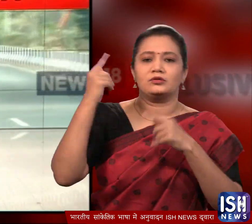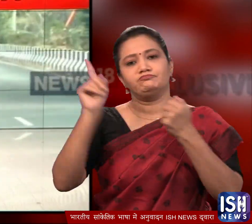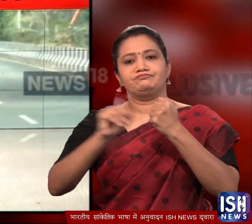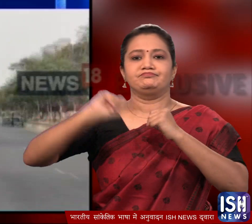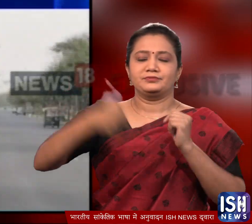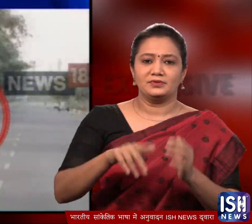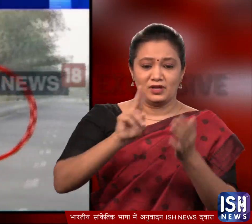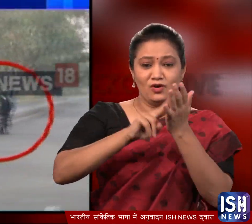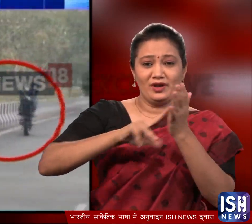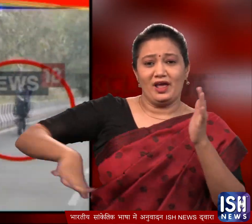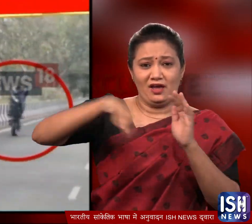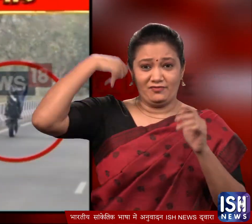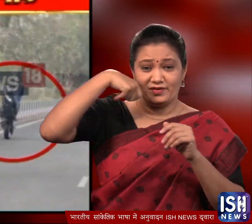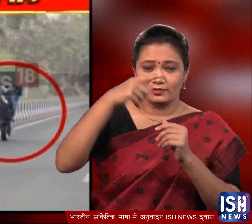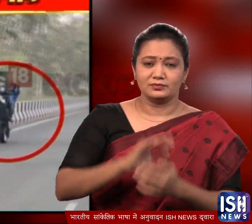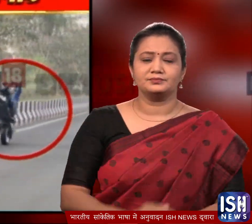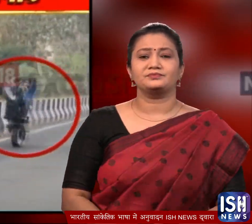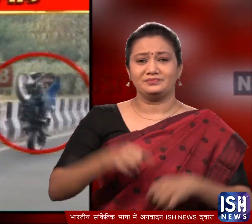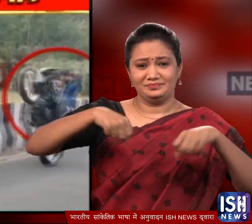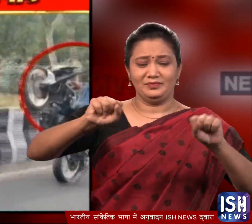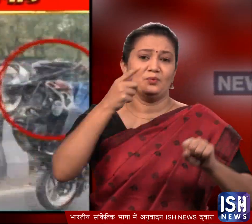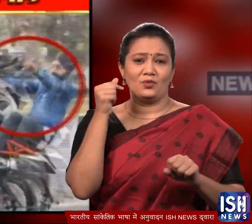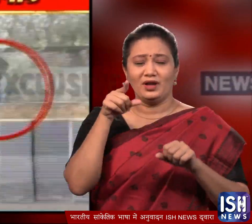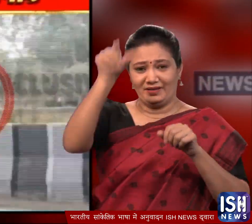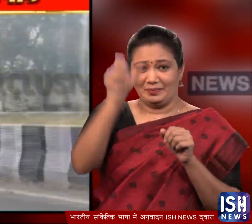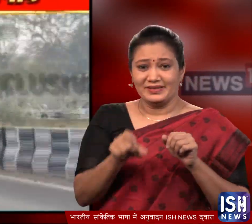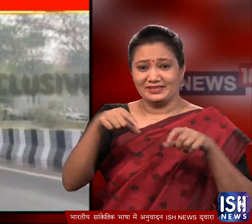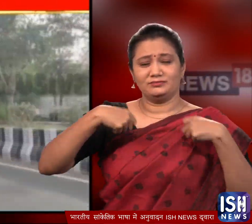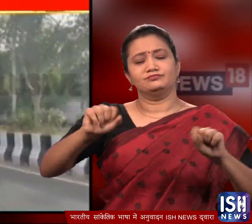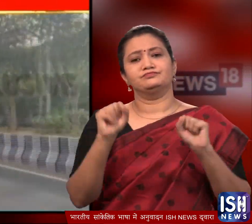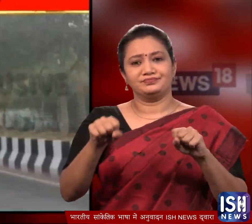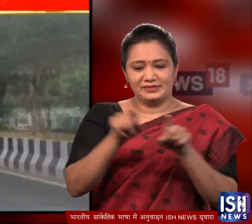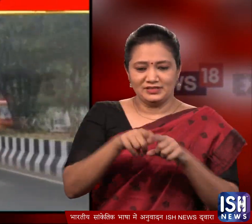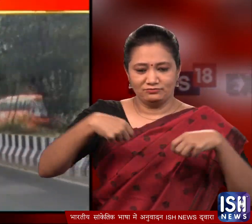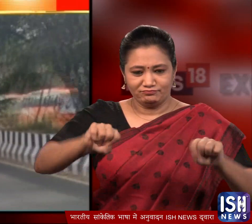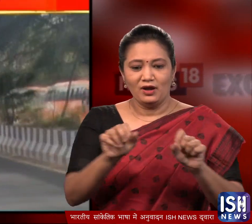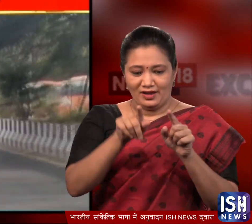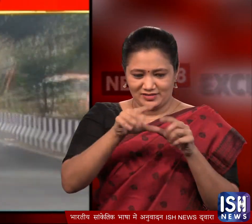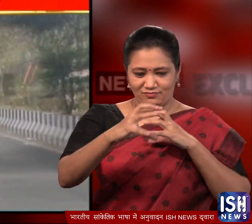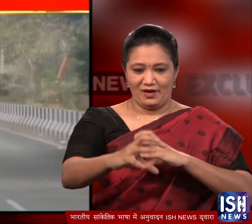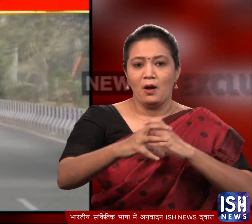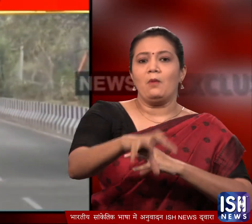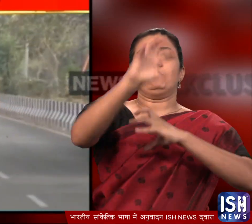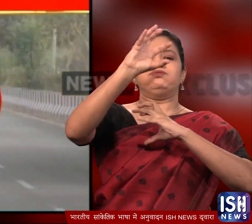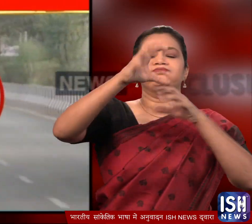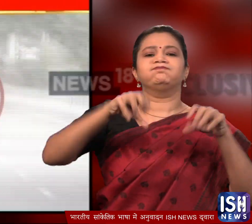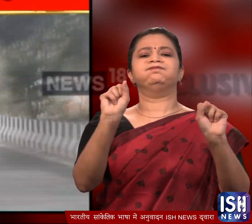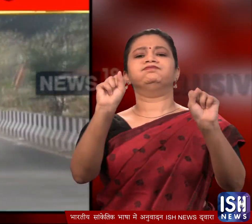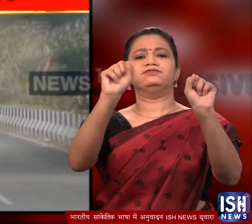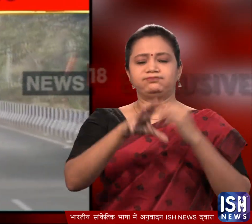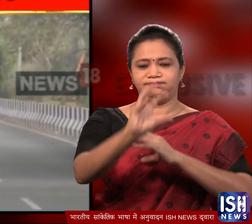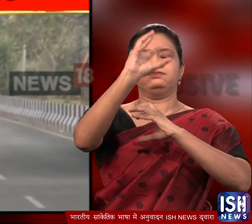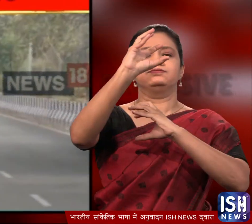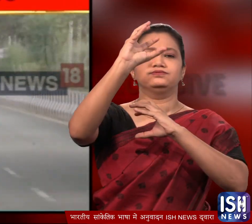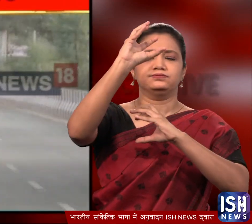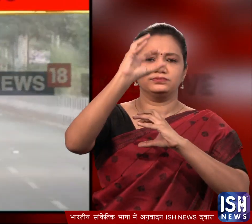लिया गया, क्योंकि नोएडा में जो वीडियो रिकॉर्ड किया गया उसमें मोटरसाइकिल पर सवार एक शख्स अगले पहिए को हवा में उठाकर स्टंट करता दिखा।